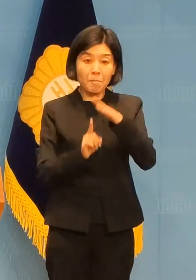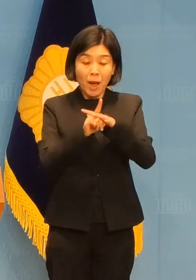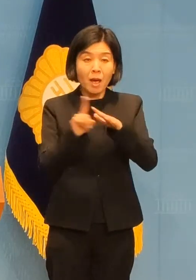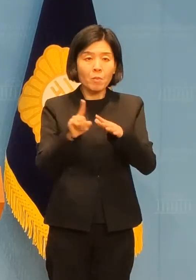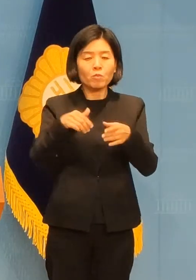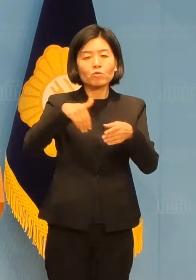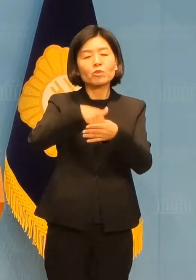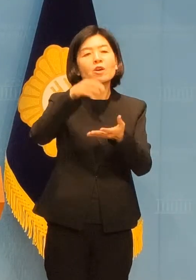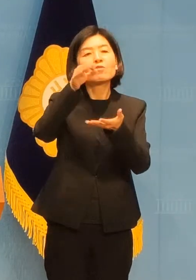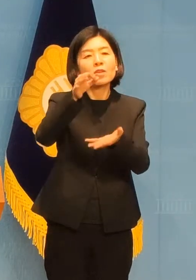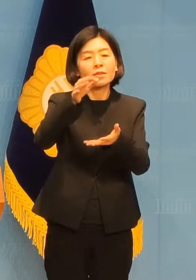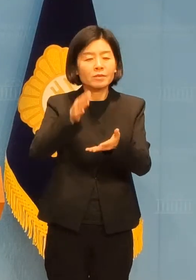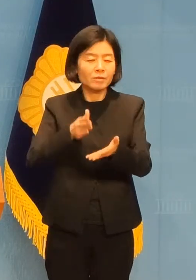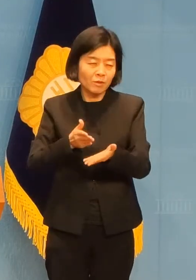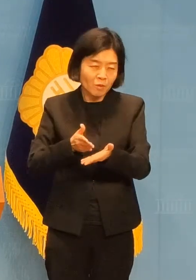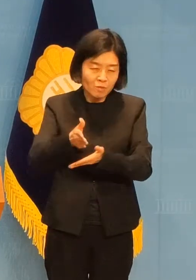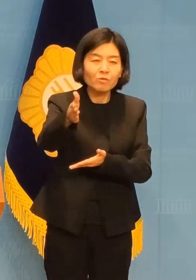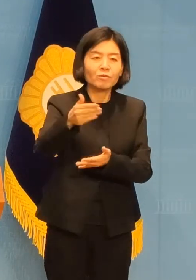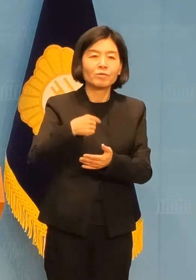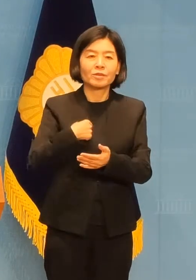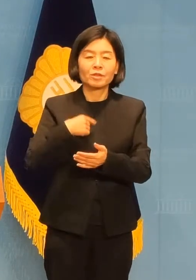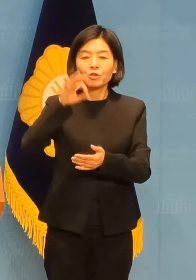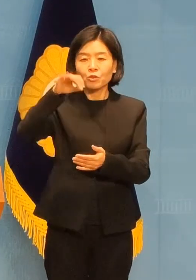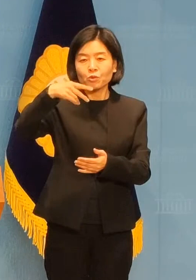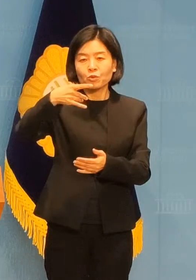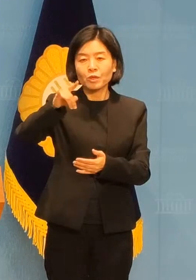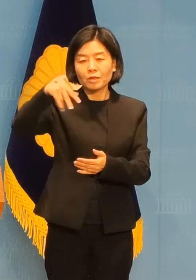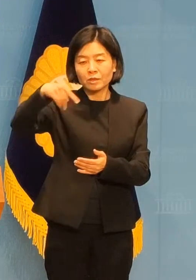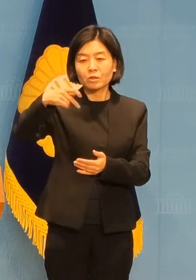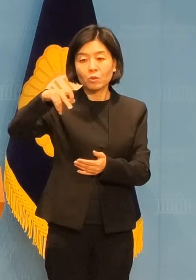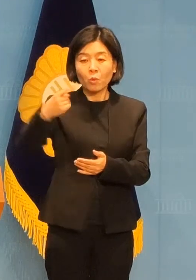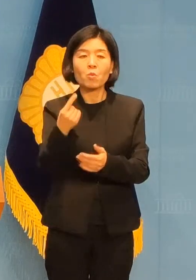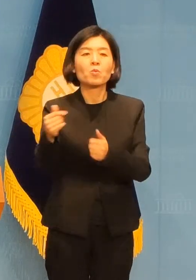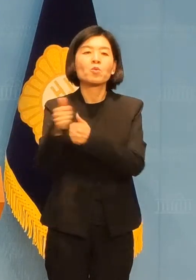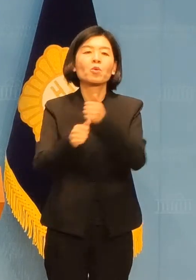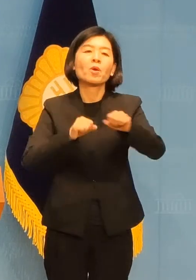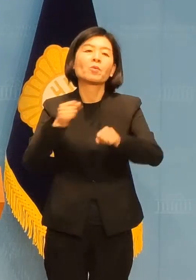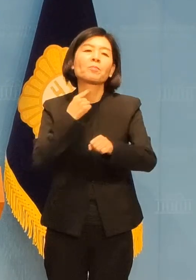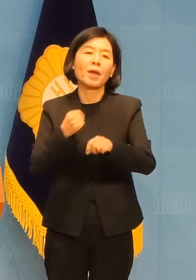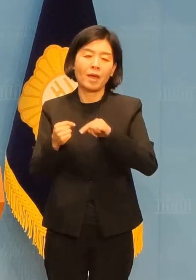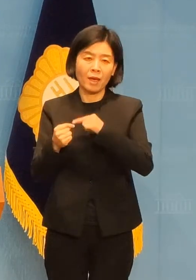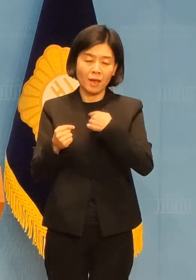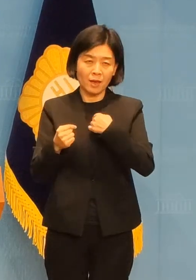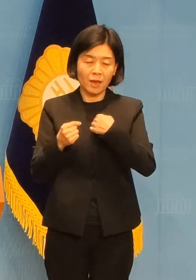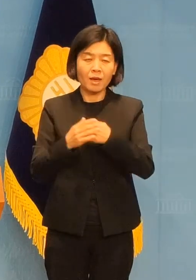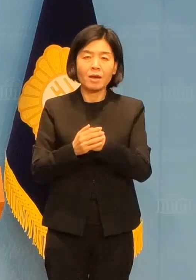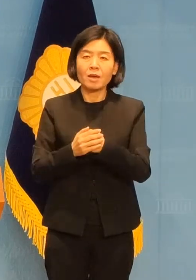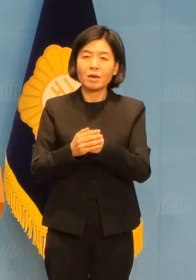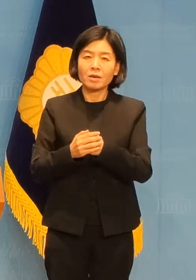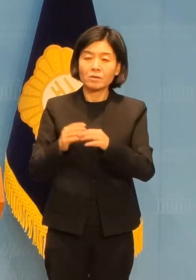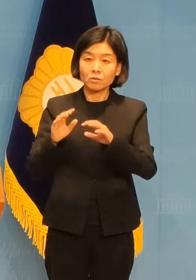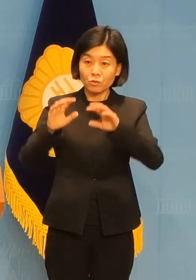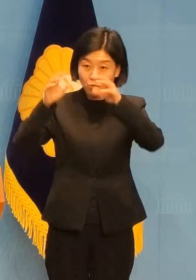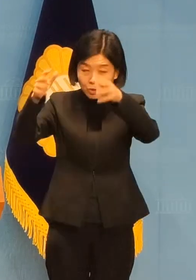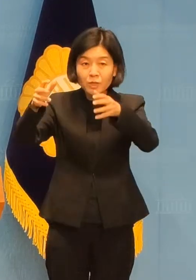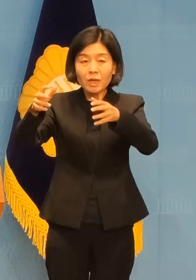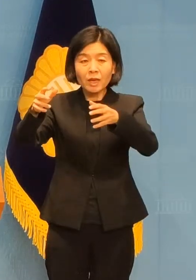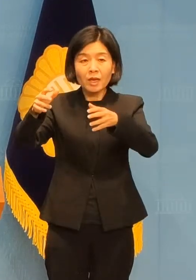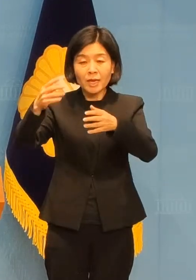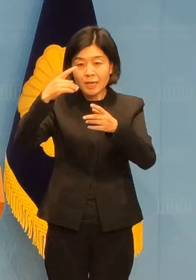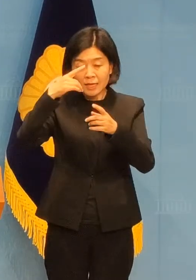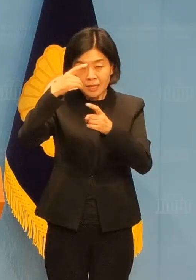전문가로서 유네스코 위원으로도 활동했지만 유네스코 자문기관인 국제기념물 유적협회